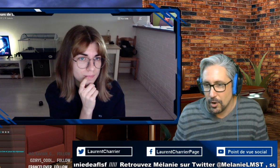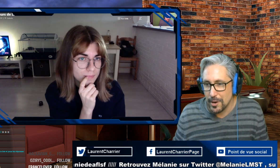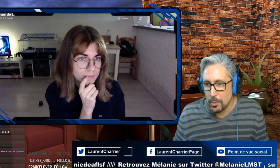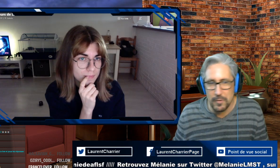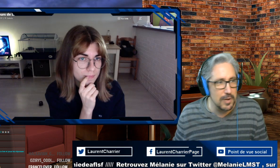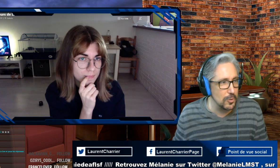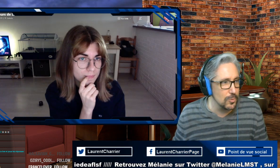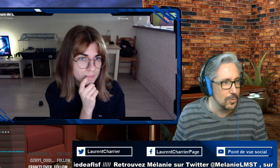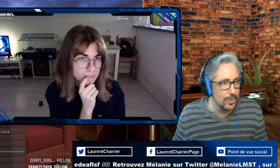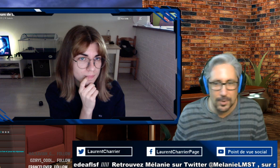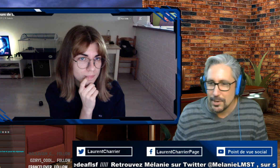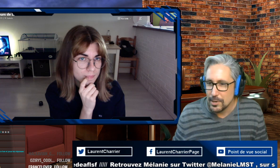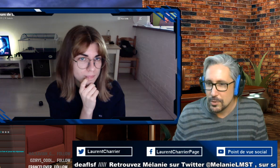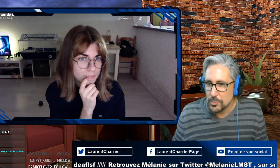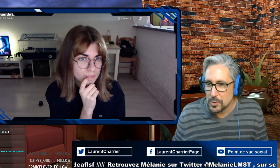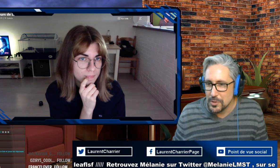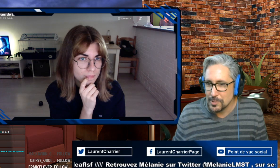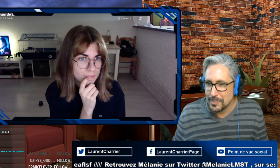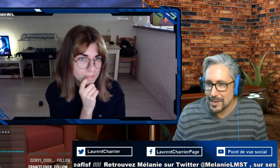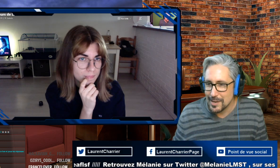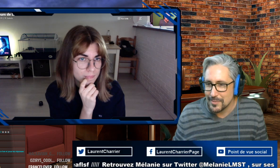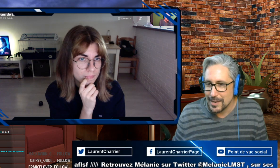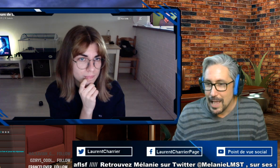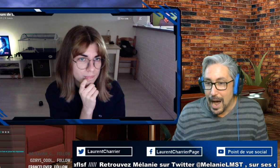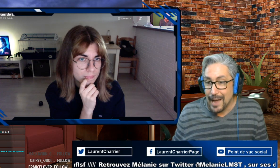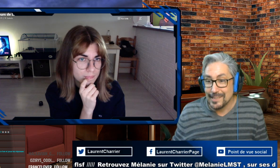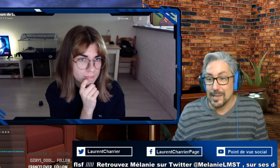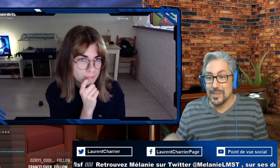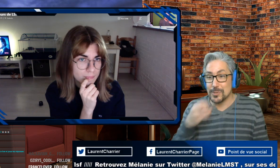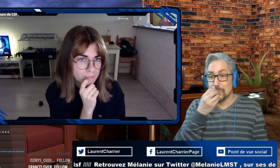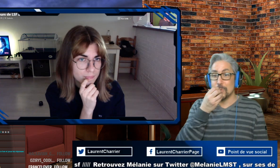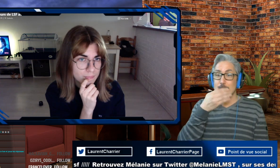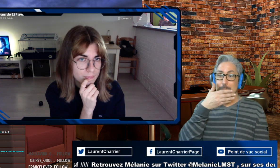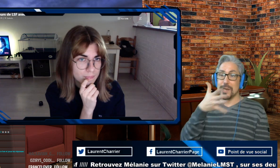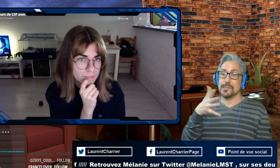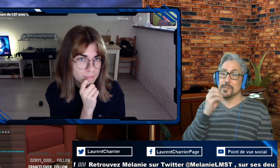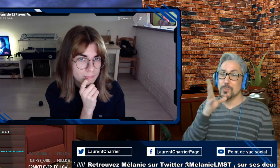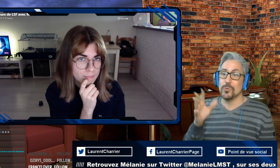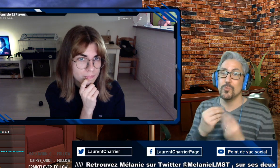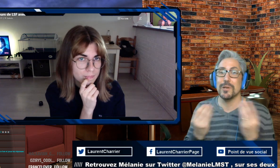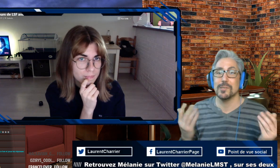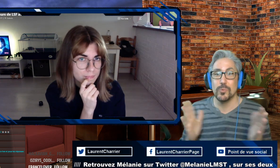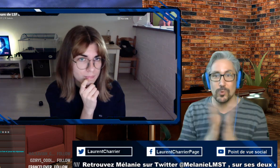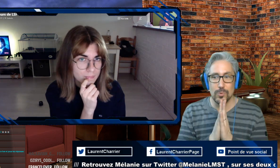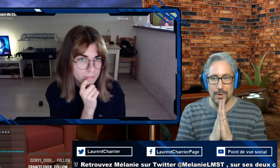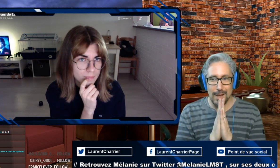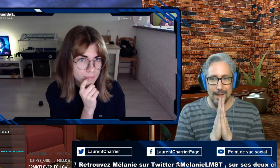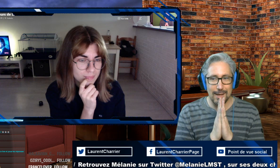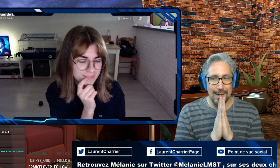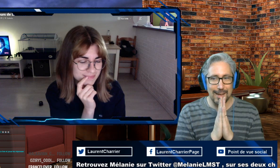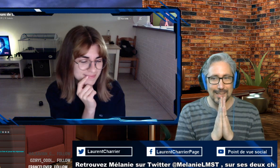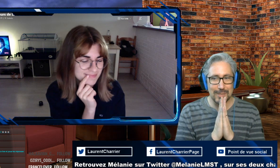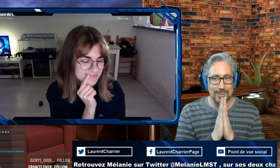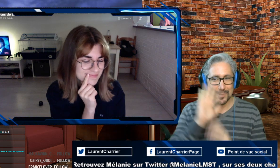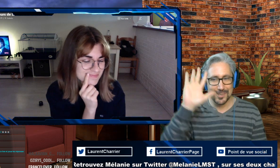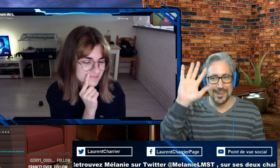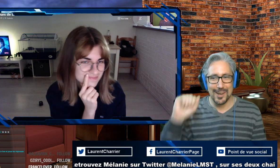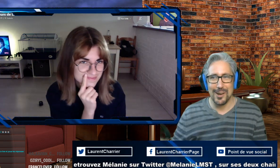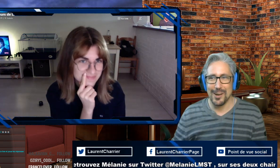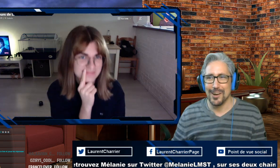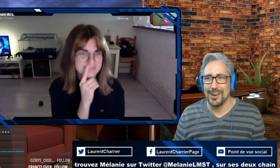pis. Ouais, on va aller voir du jeu vidéo. C'est pas grave. À très bientôt. Merci beaucoup. Merci beaucoup. À très